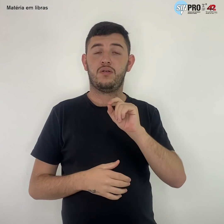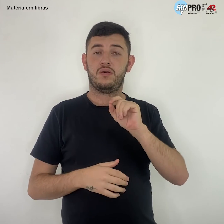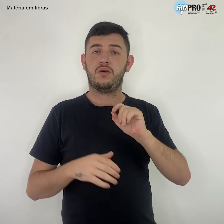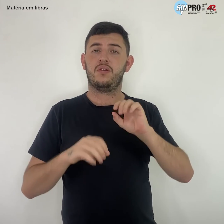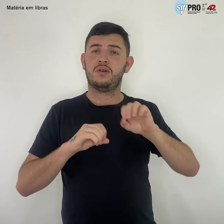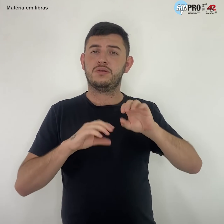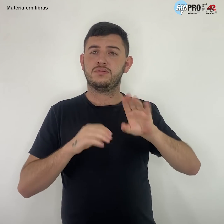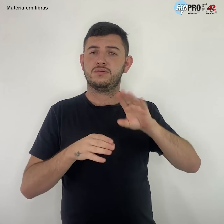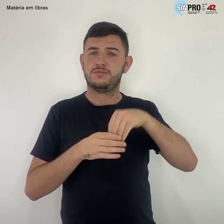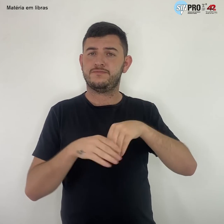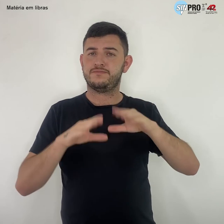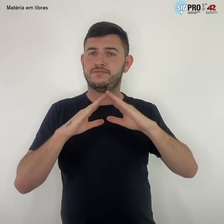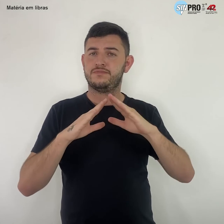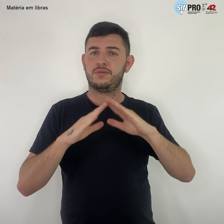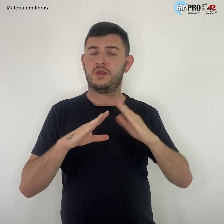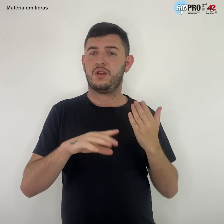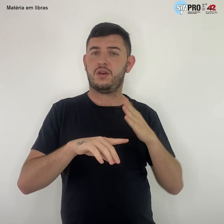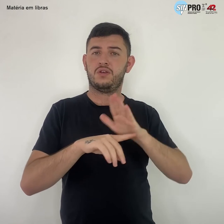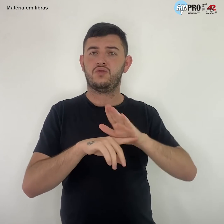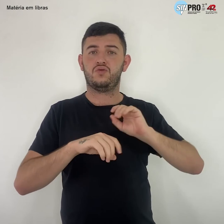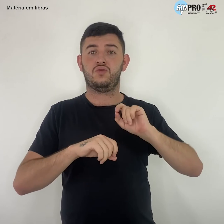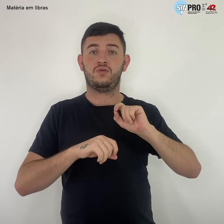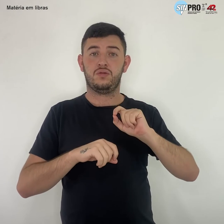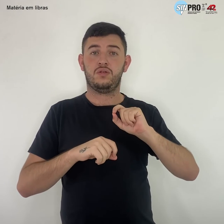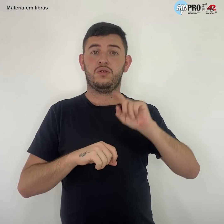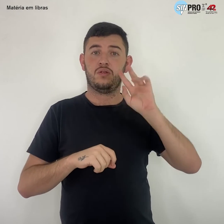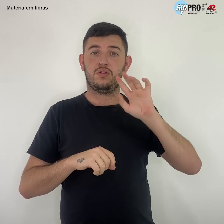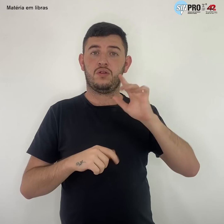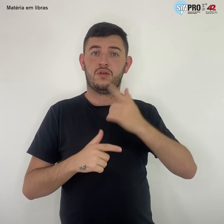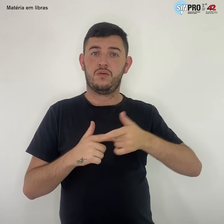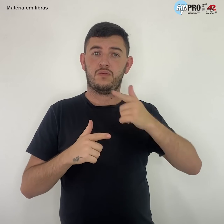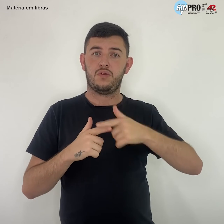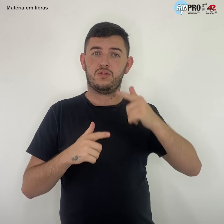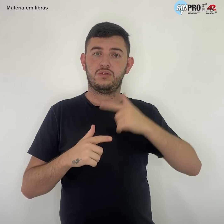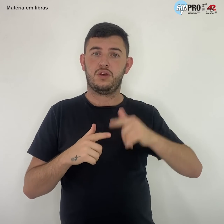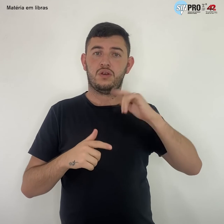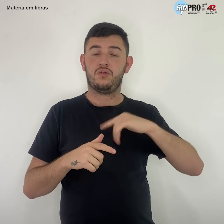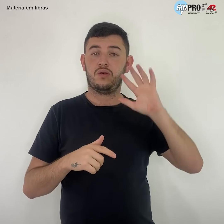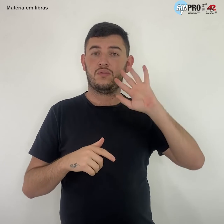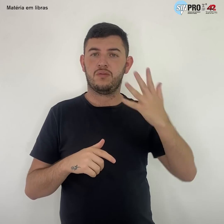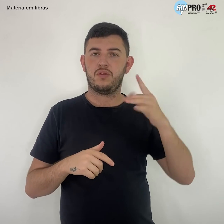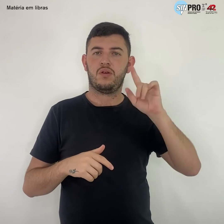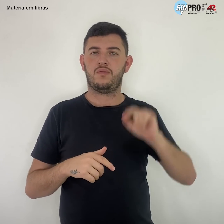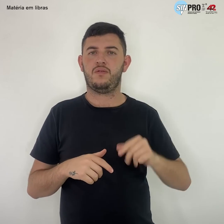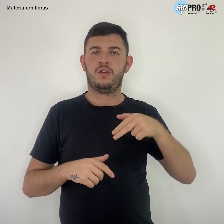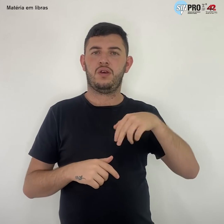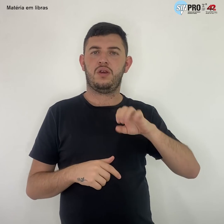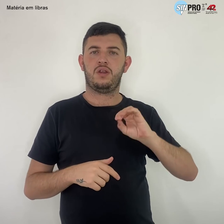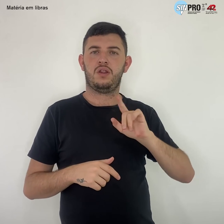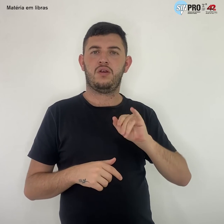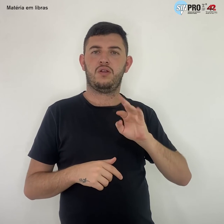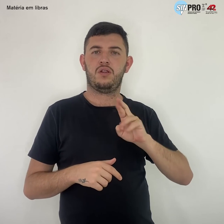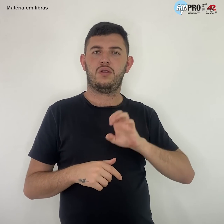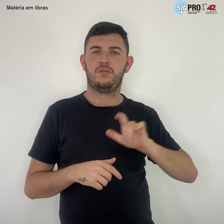vivemos hoje coloca em curso um projeto neoliberal de segregação social